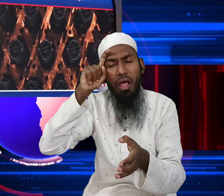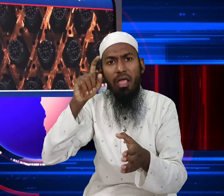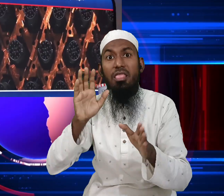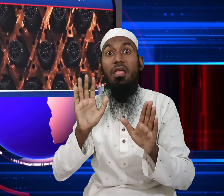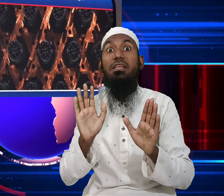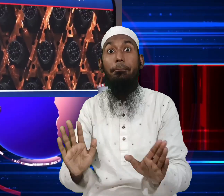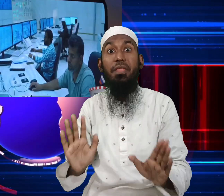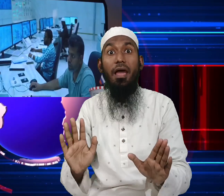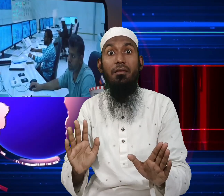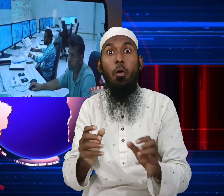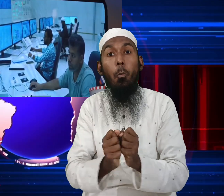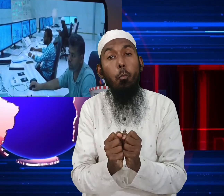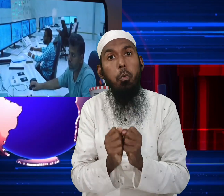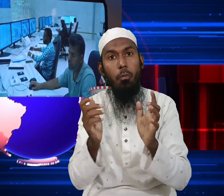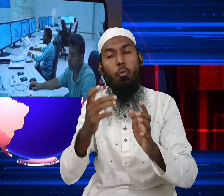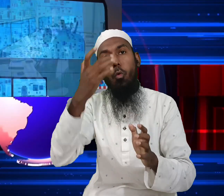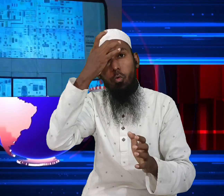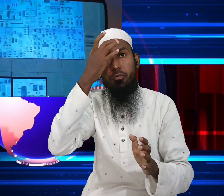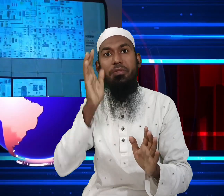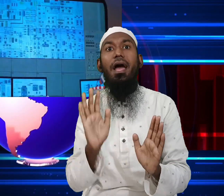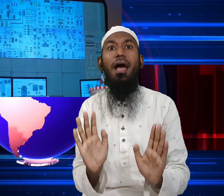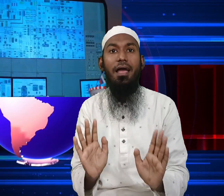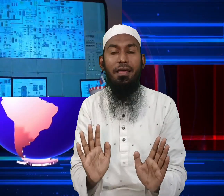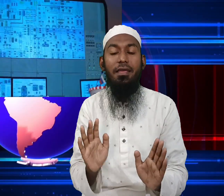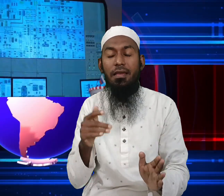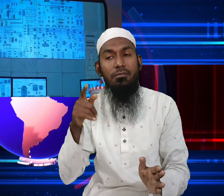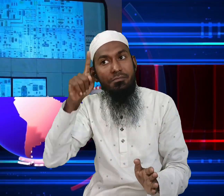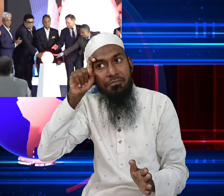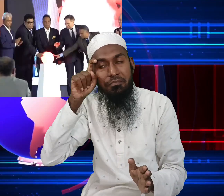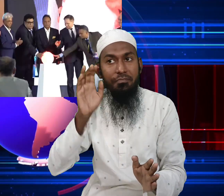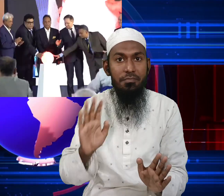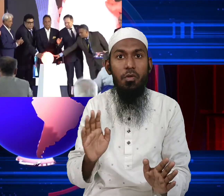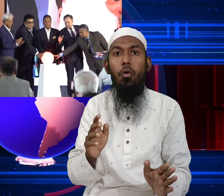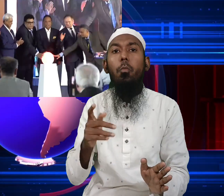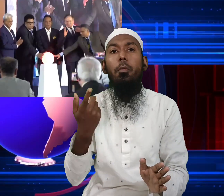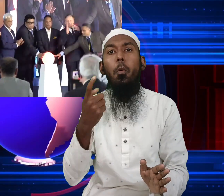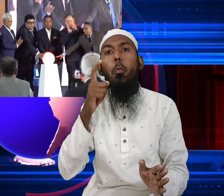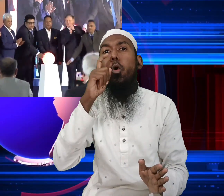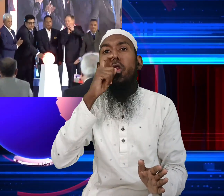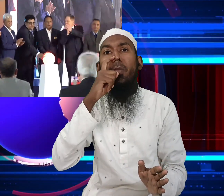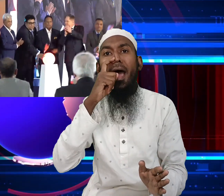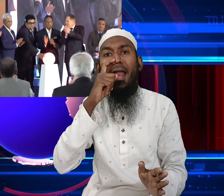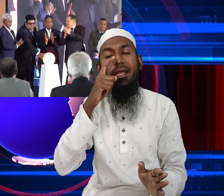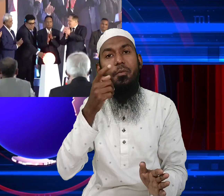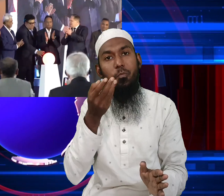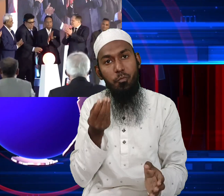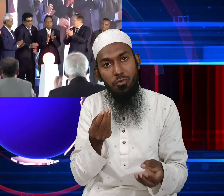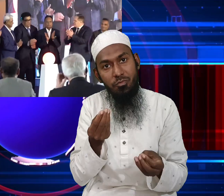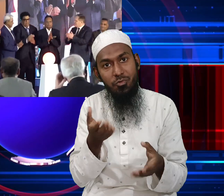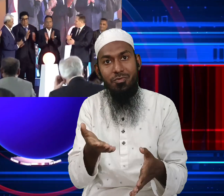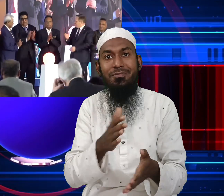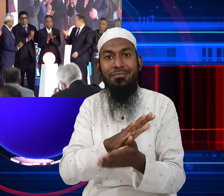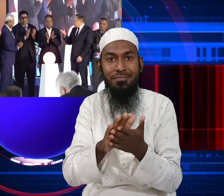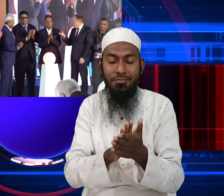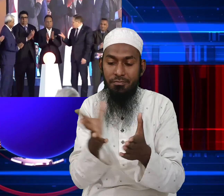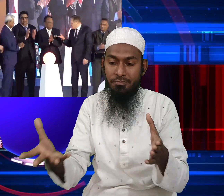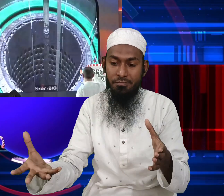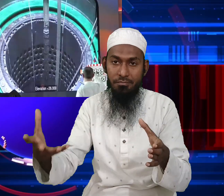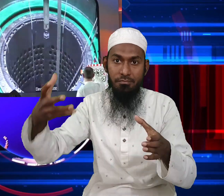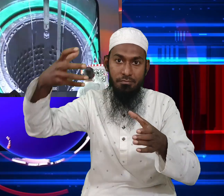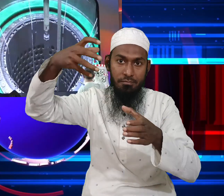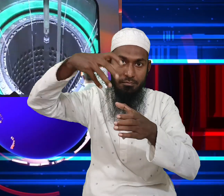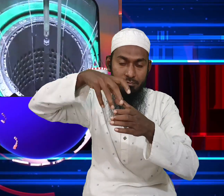সেটি সম্ভব হয়নি। অবশেষে মঙ্গলবার বিদ্যুৎ কেন্দ্রটির প্রথম ইউনিটে পারমাণবিক জ্বালানি ইউরেনিয়াম প্রবেশ করানোর কাজ শুরু